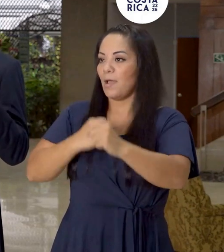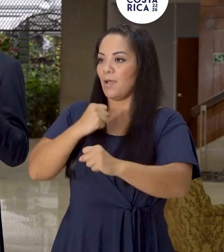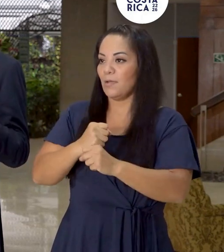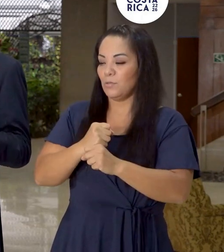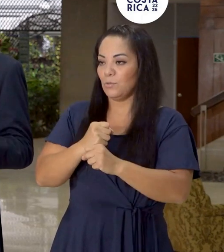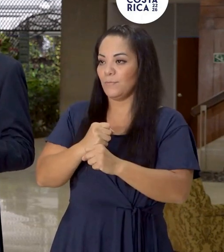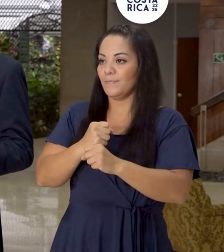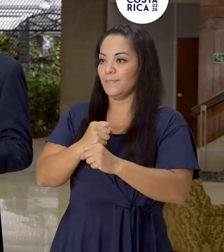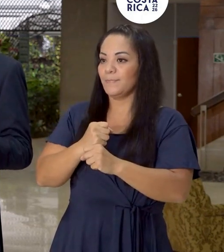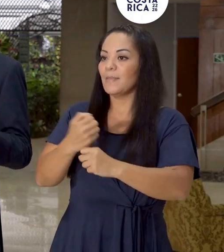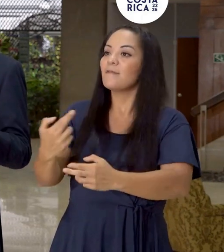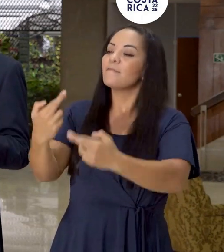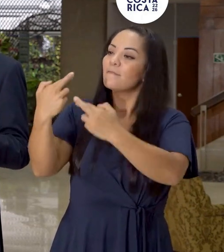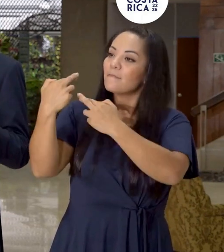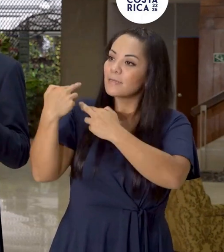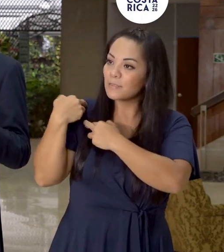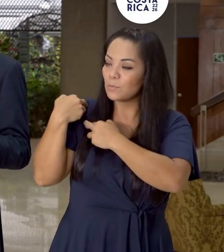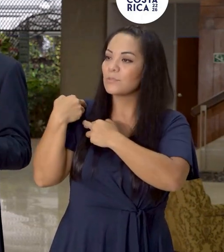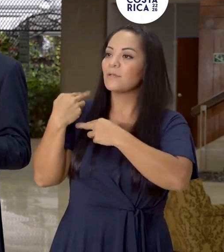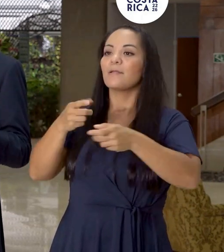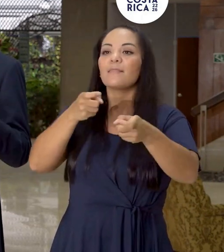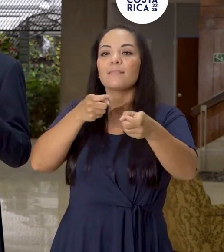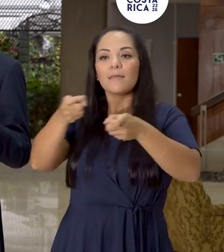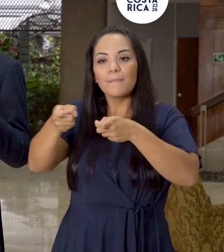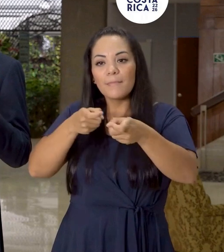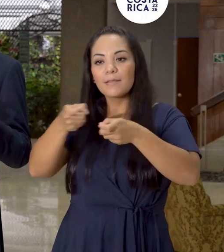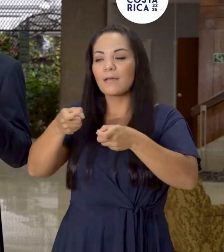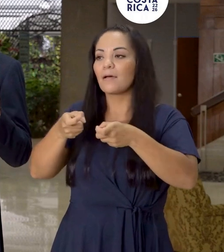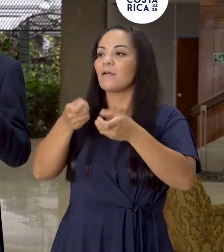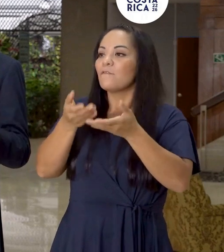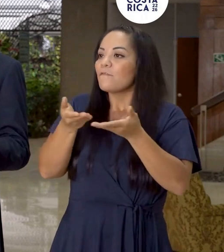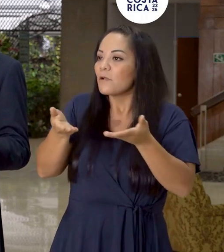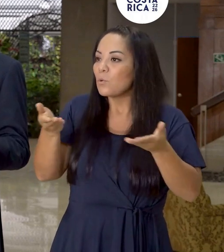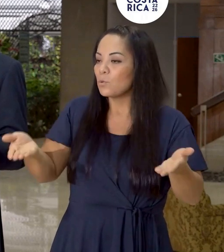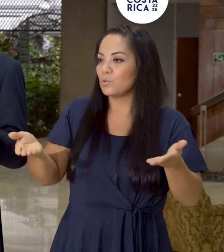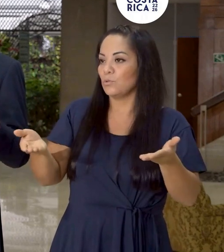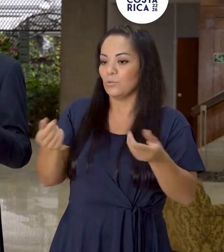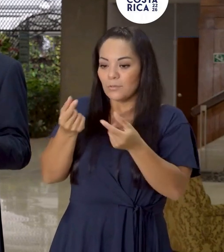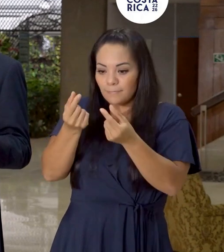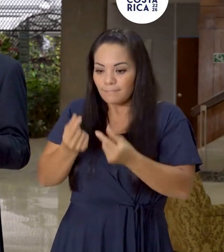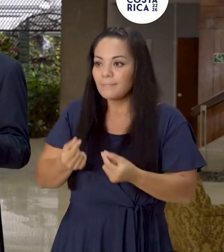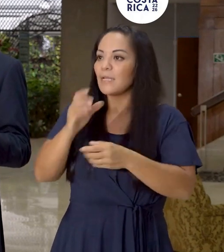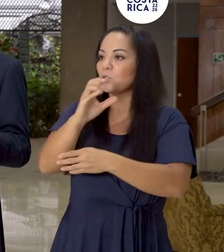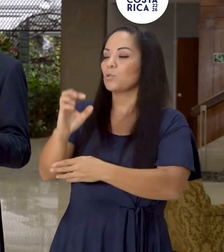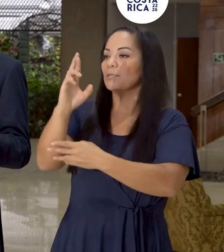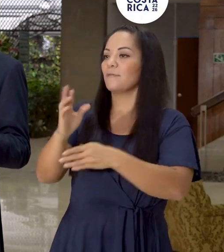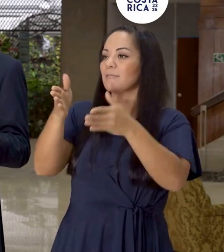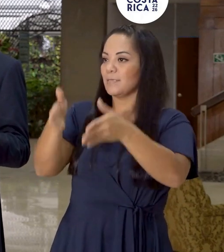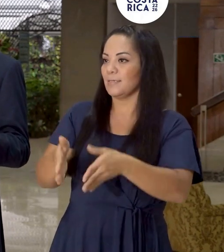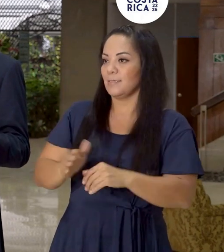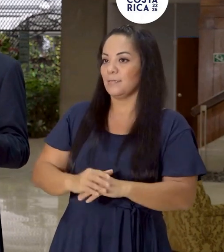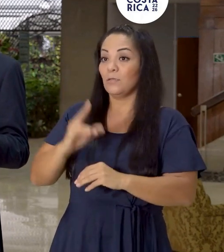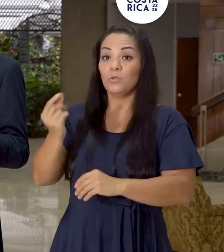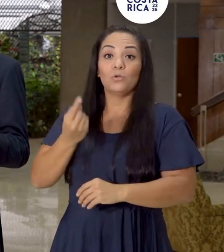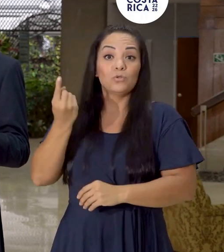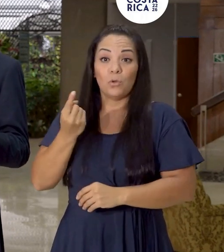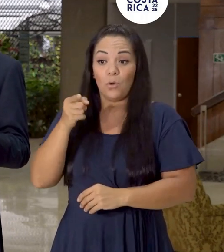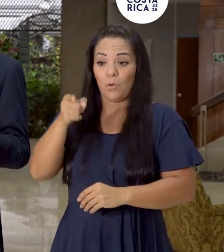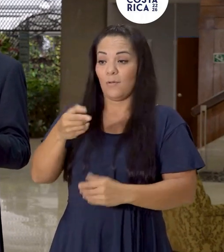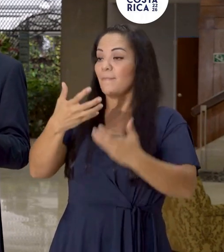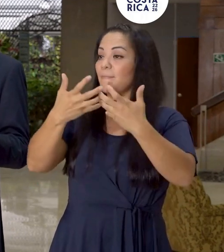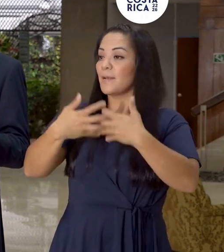la responsabilidad de manejar los recursos de los costarricenses que recae no sólo sobre el incofer